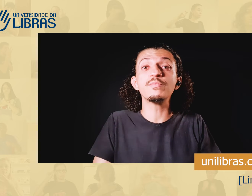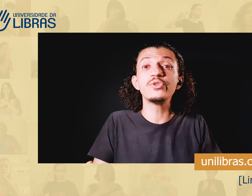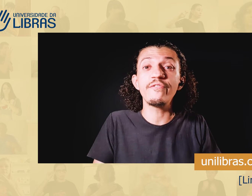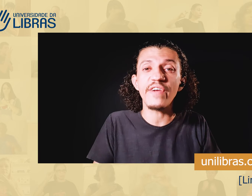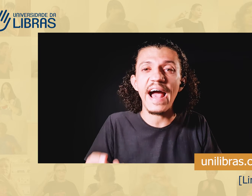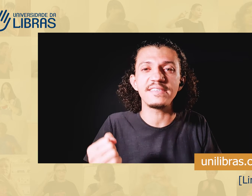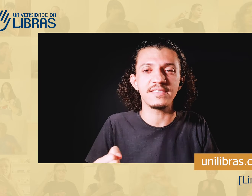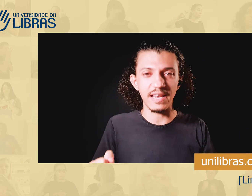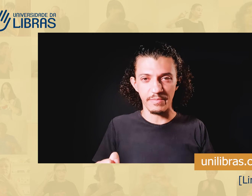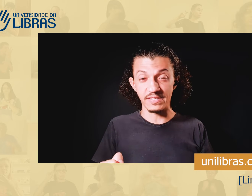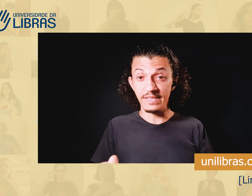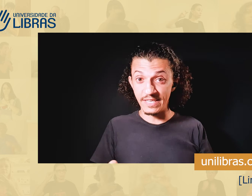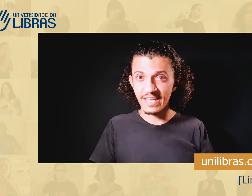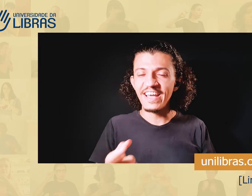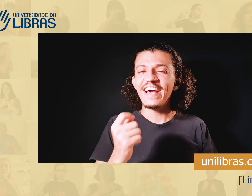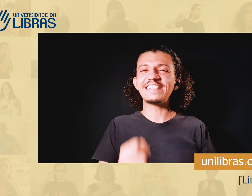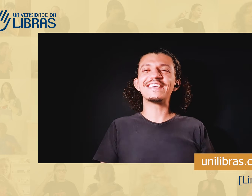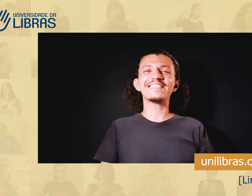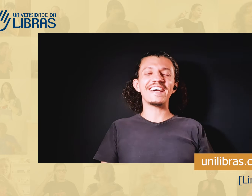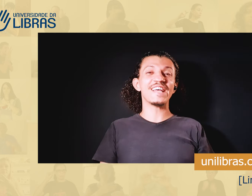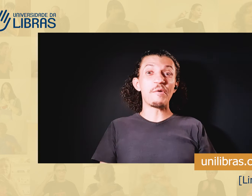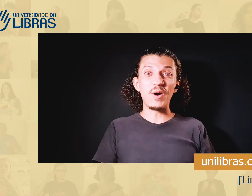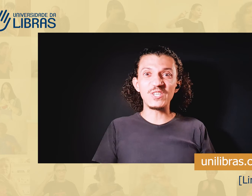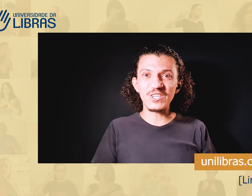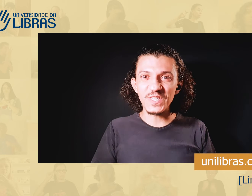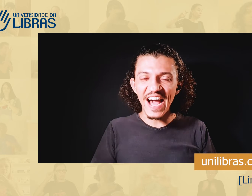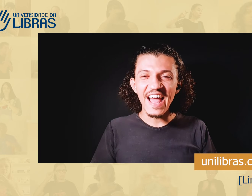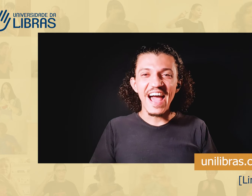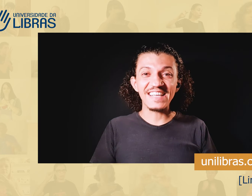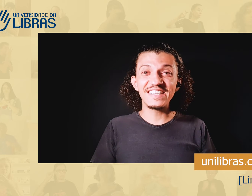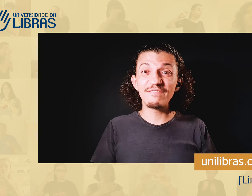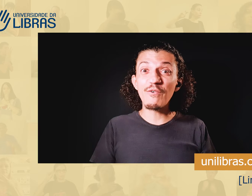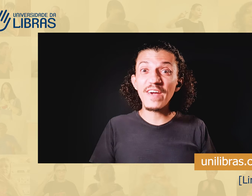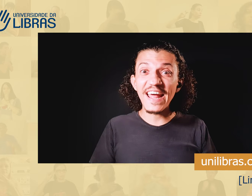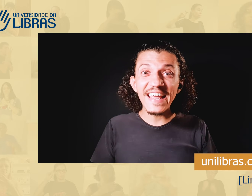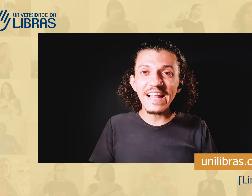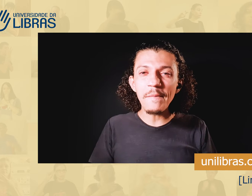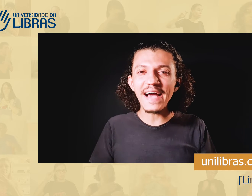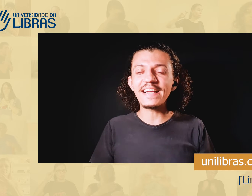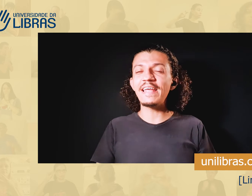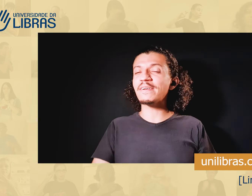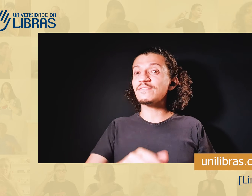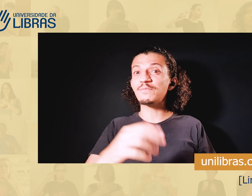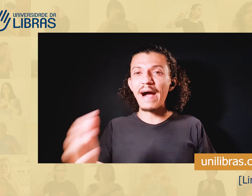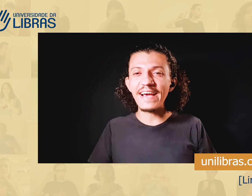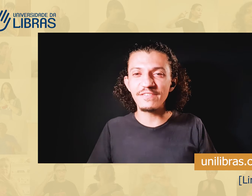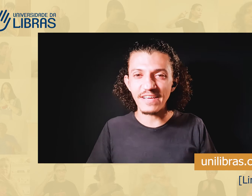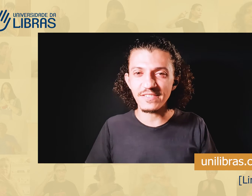de frases da Libras. Sim, a escrita de sinais pode te ajudar a se desenvolver ainda mais na Libras nos mais diversos